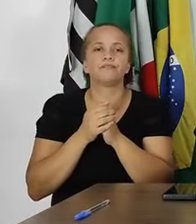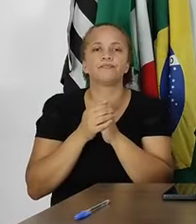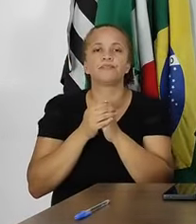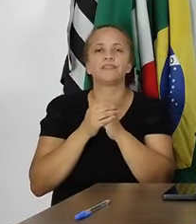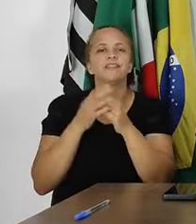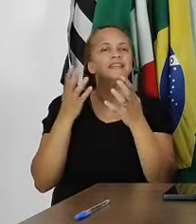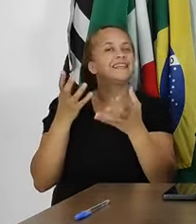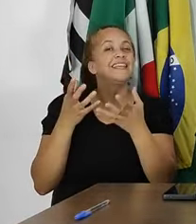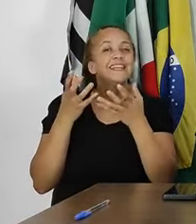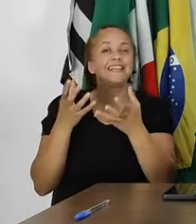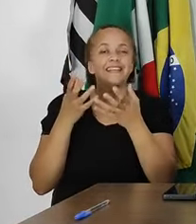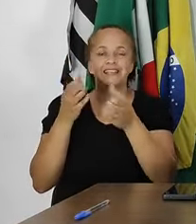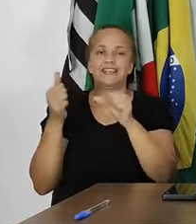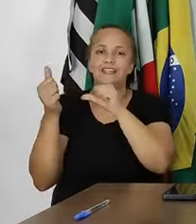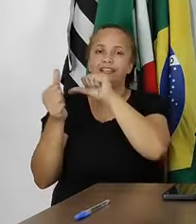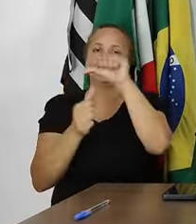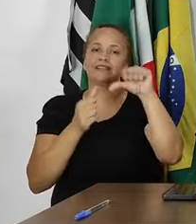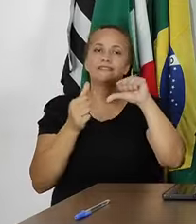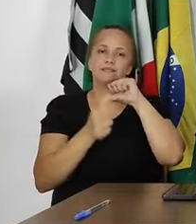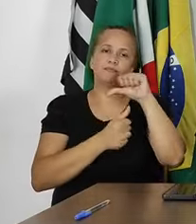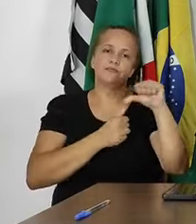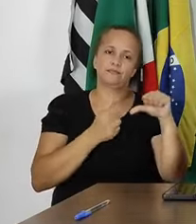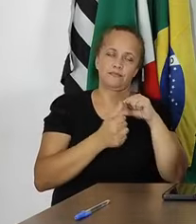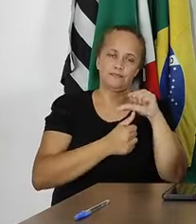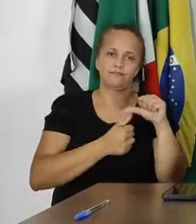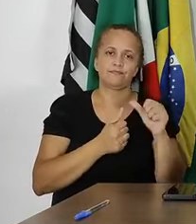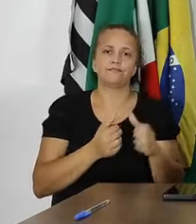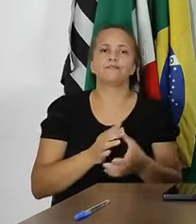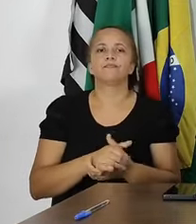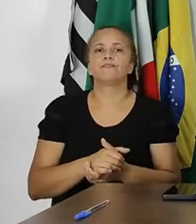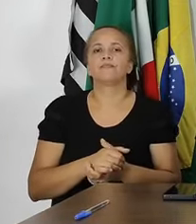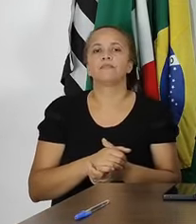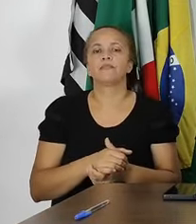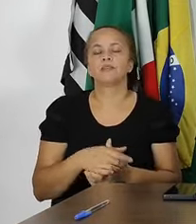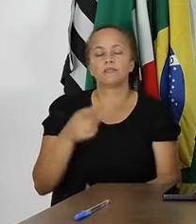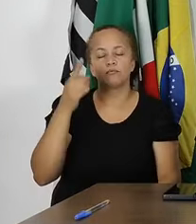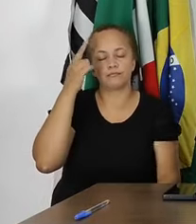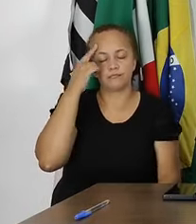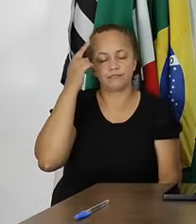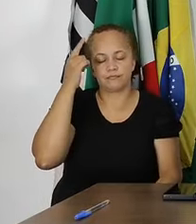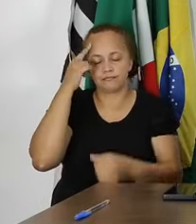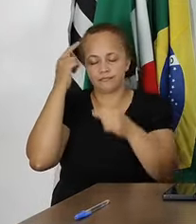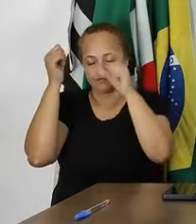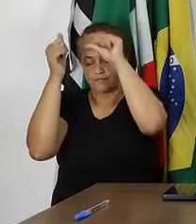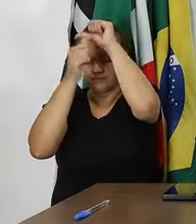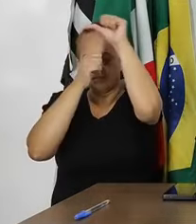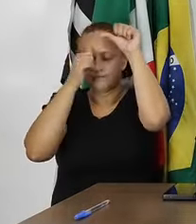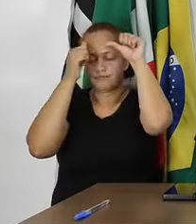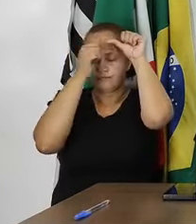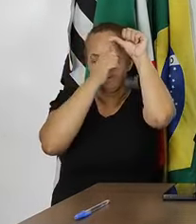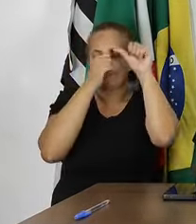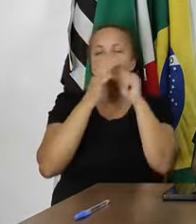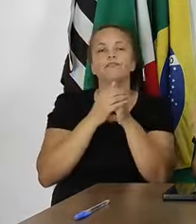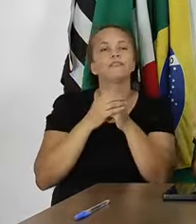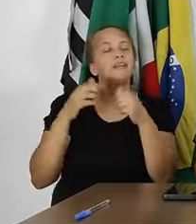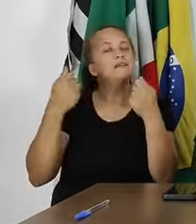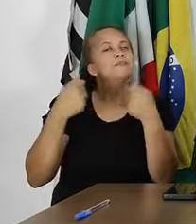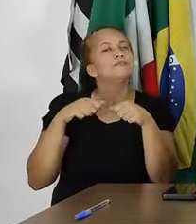transformados, nós é que vamos nos transformar. Pela renovação da nossa mente,